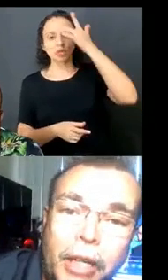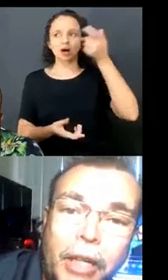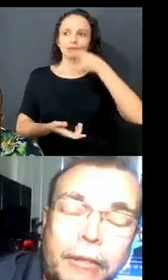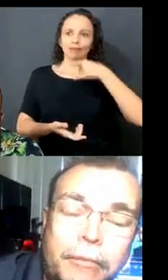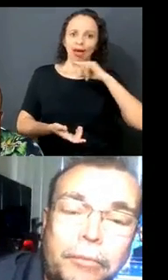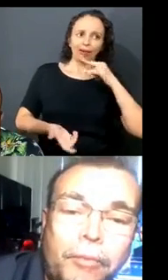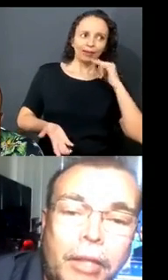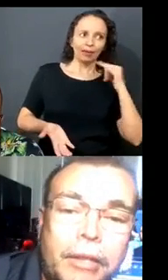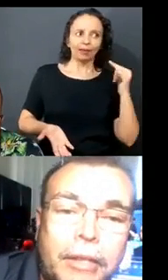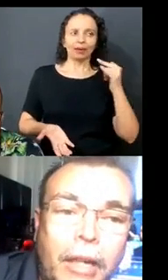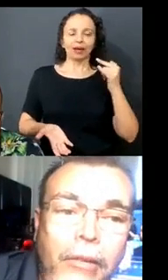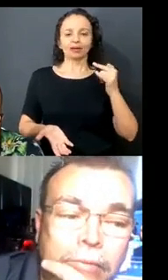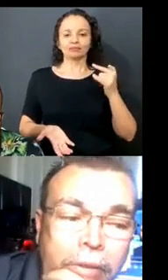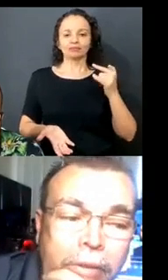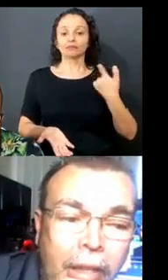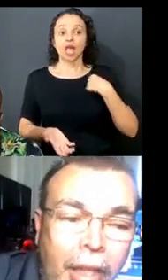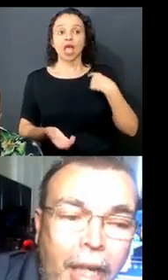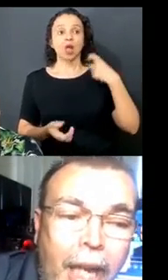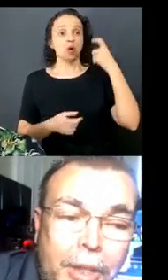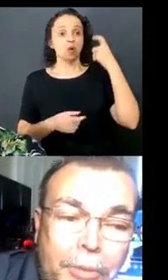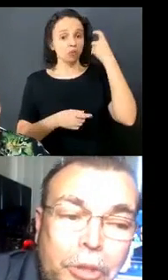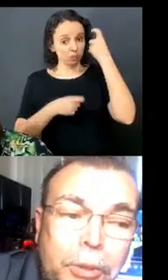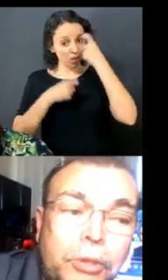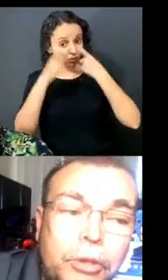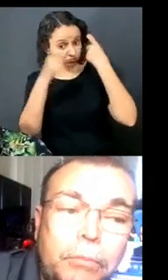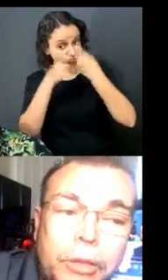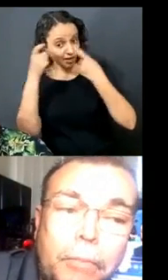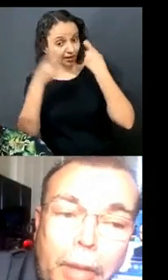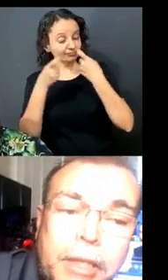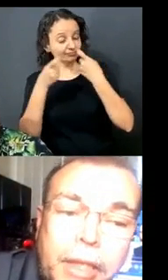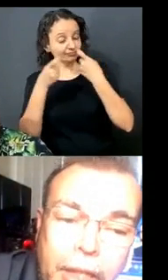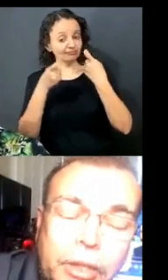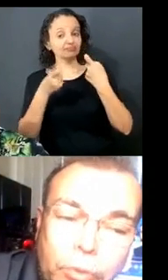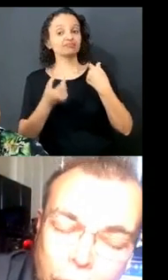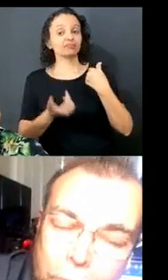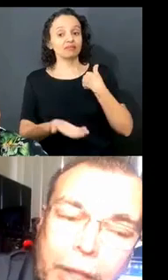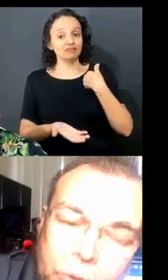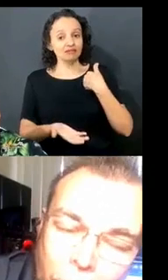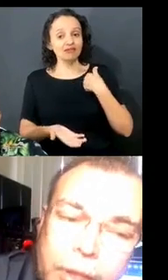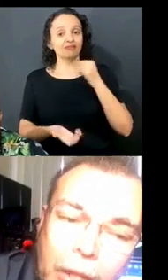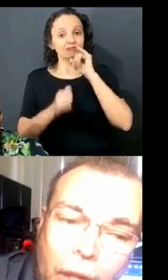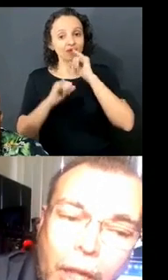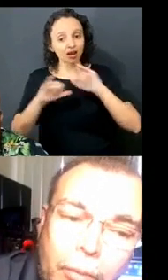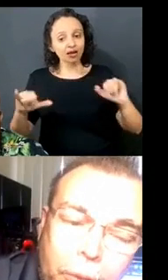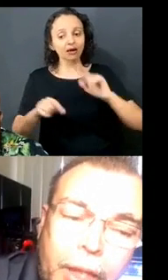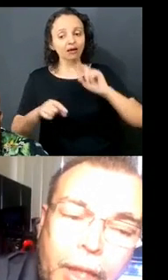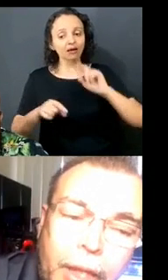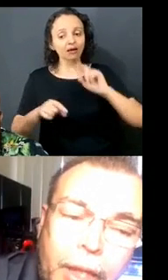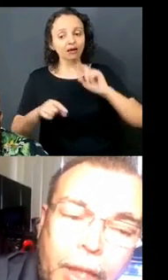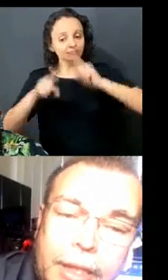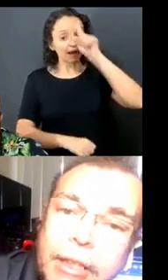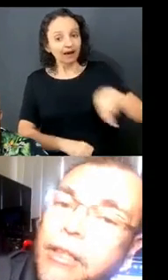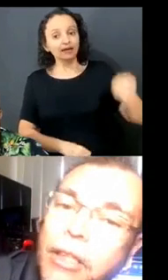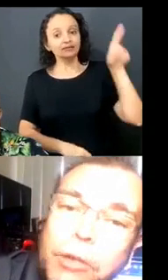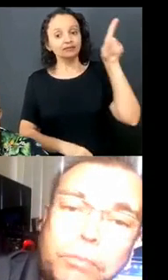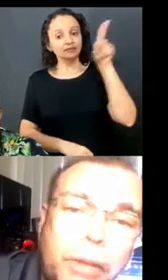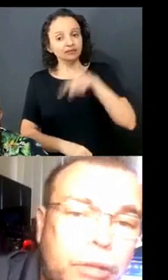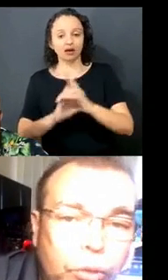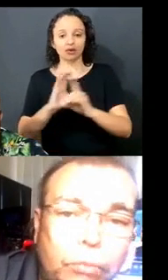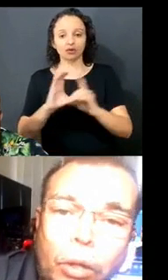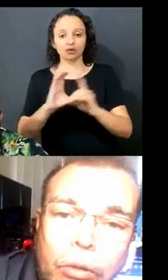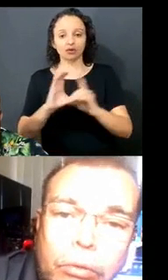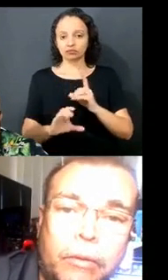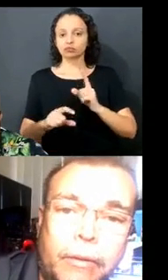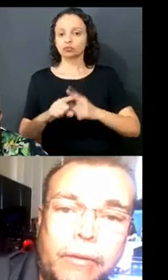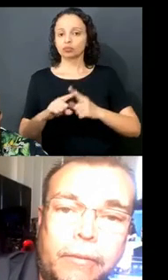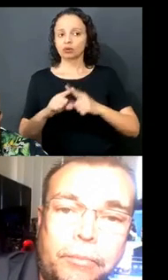de Deus, né? Então, as pessoas precisam ter muita paciência com os pastores agora, porque está estressante para